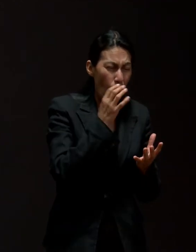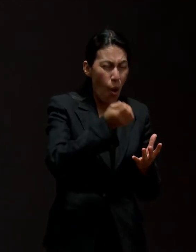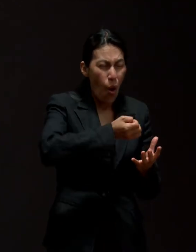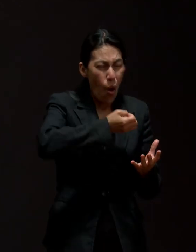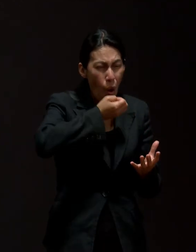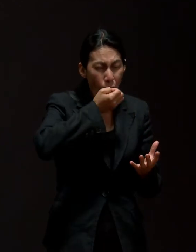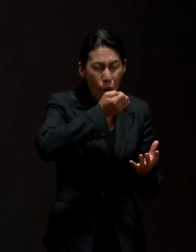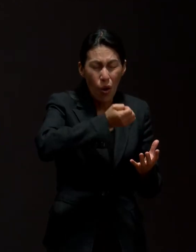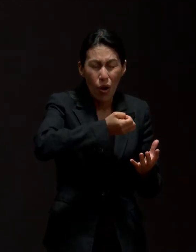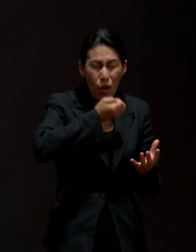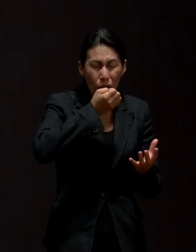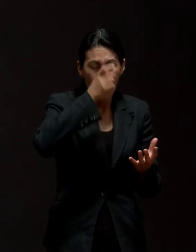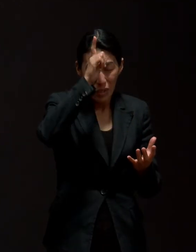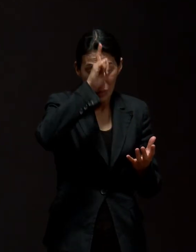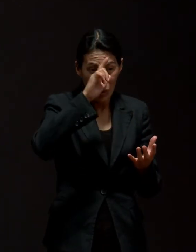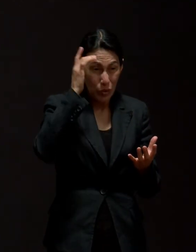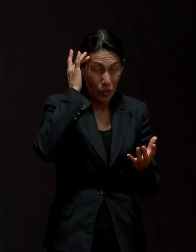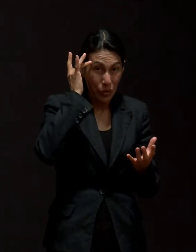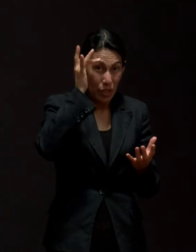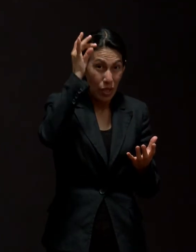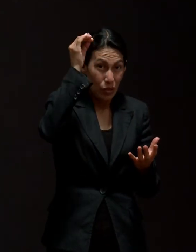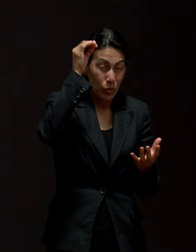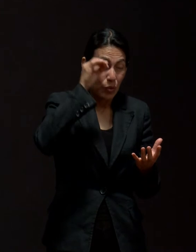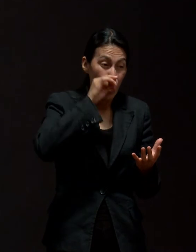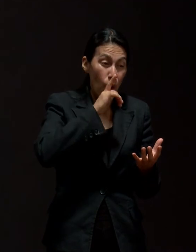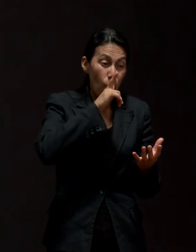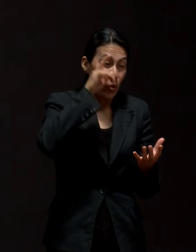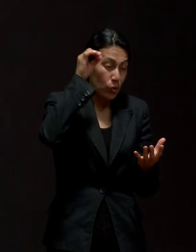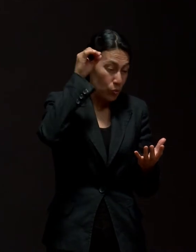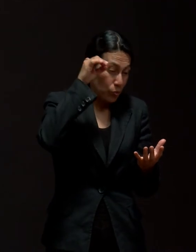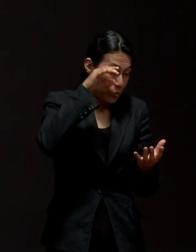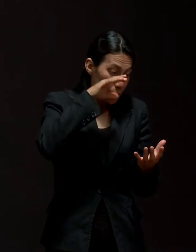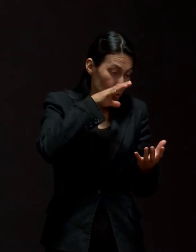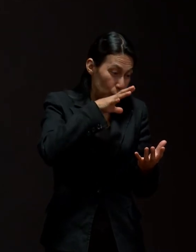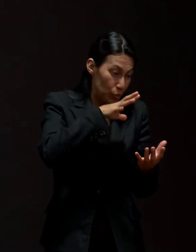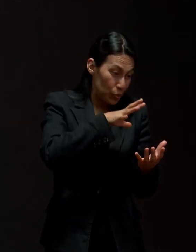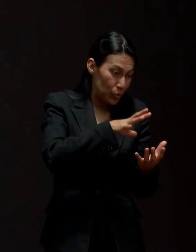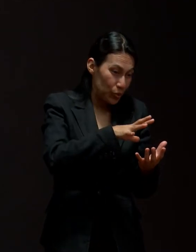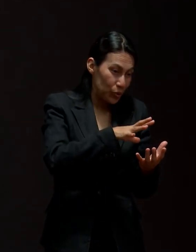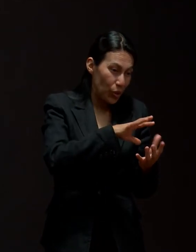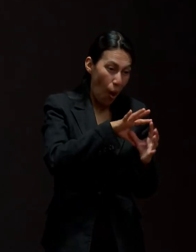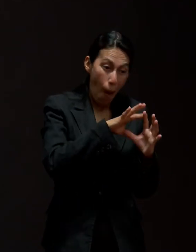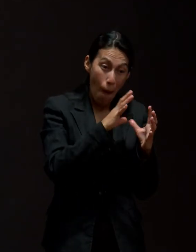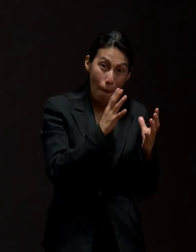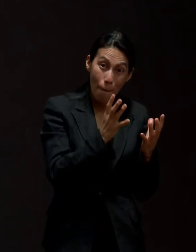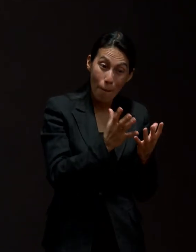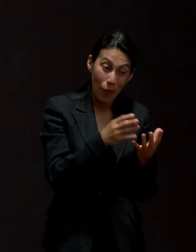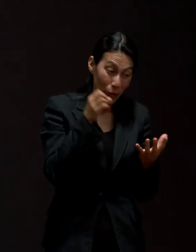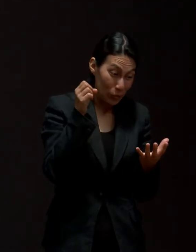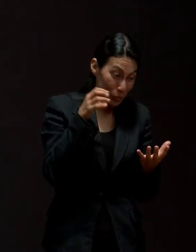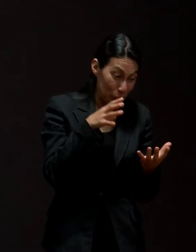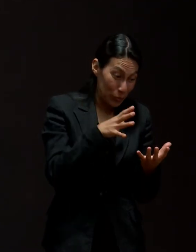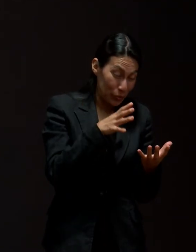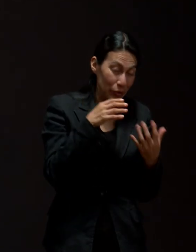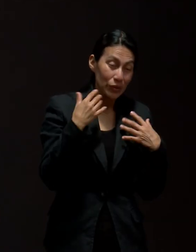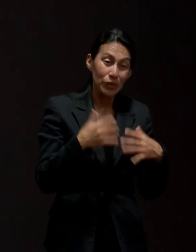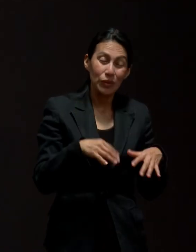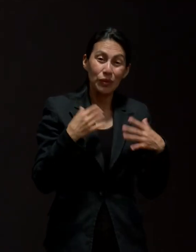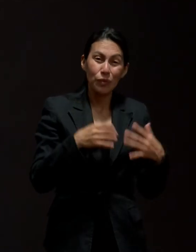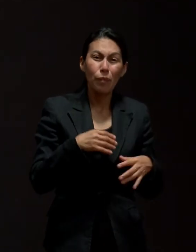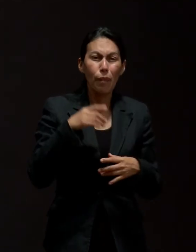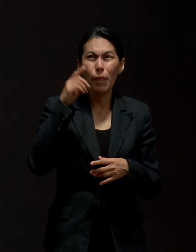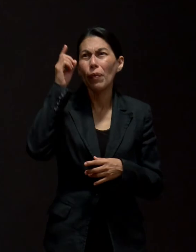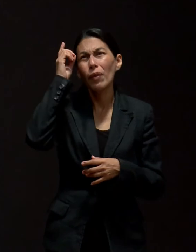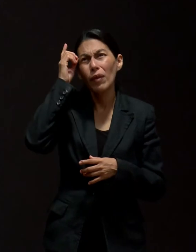mundo, todo este mundo se iluminará con el Espíritu Santo, que es una respuesta a la oración tan